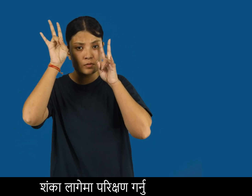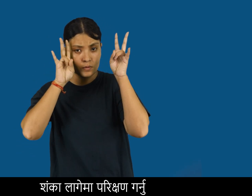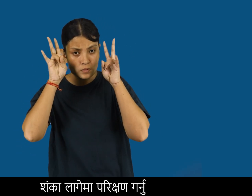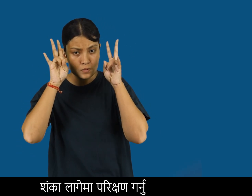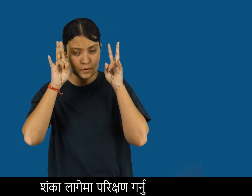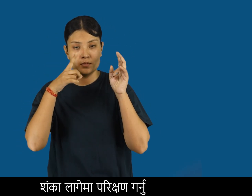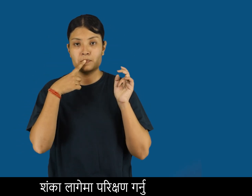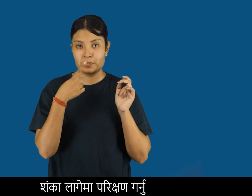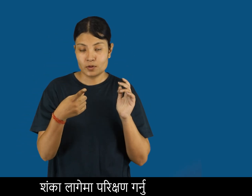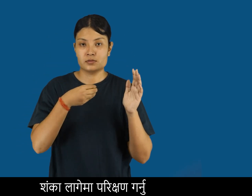लागेमा परीक्षण गर्ने।